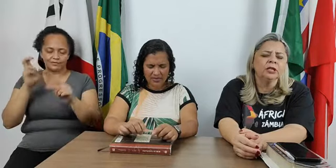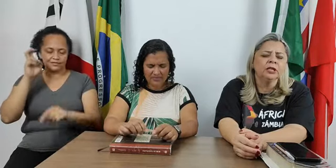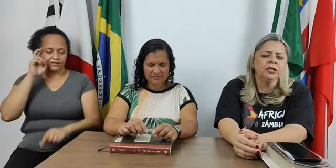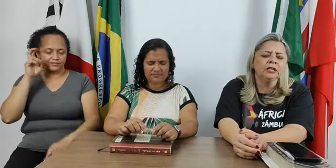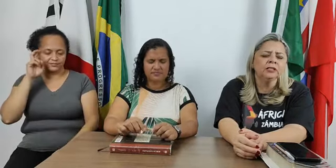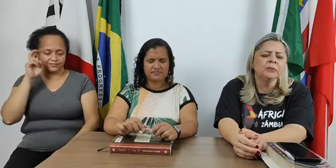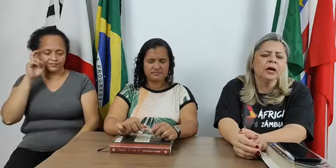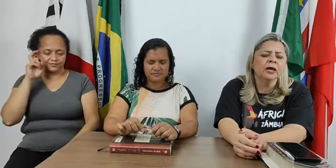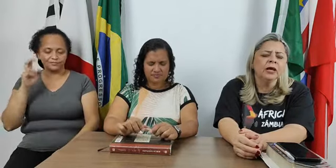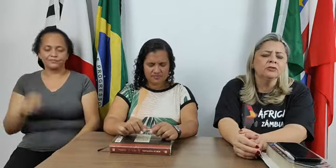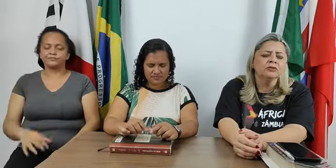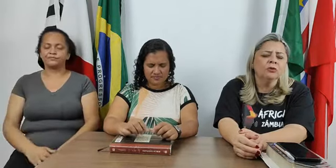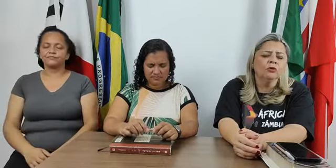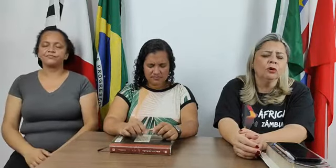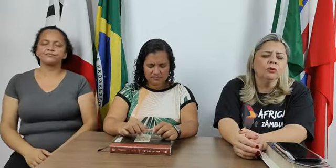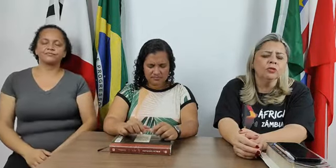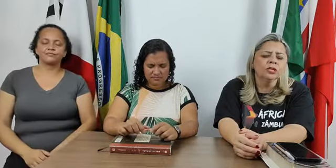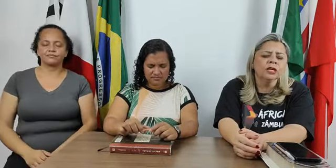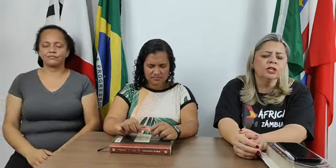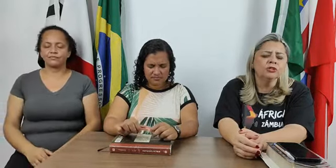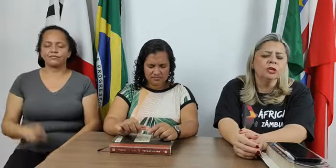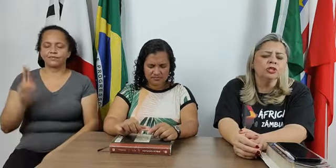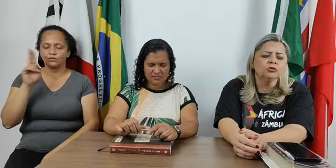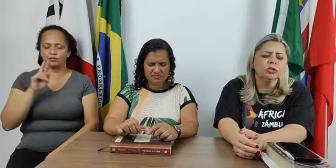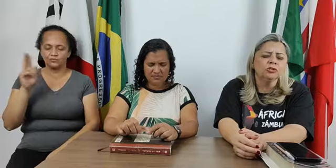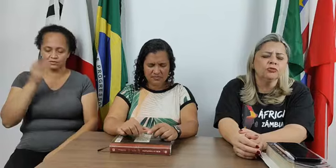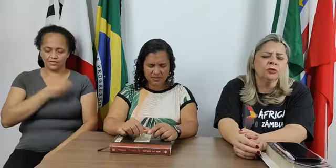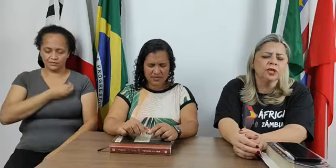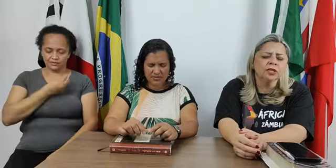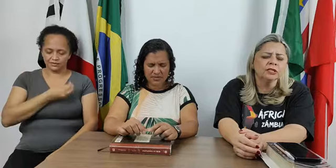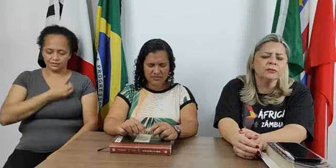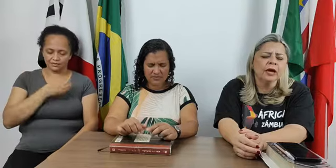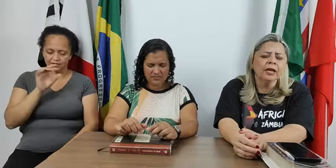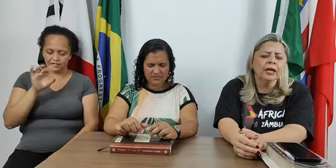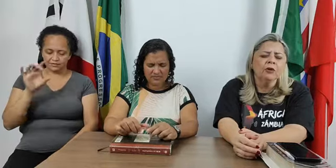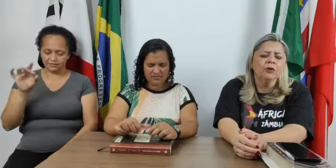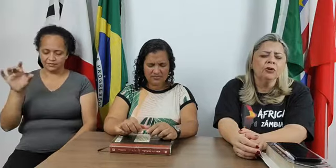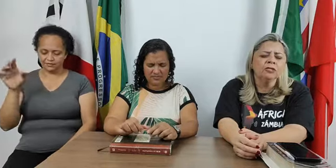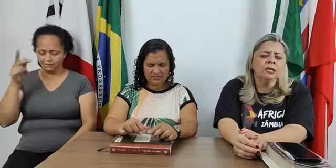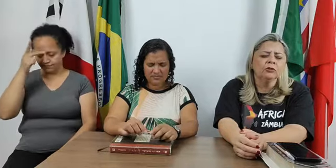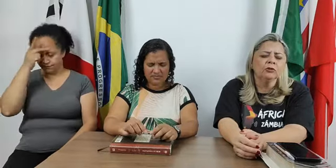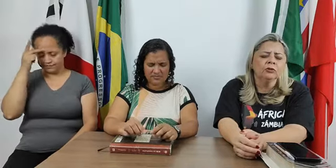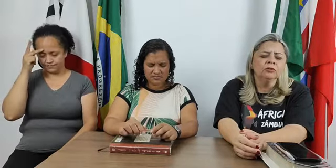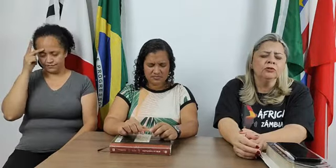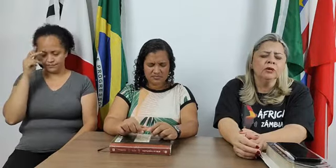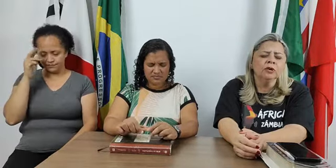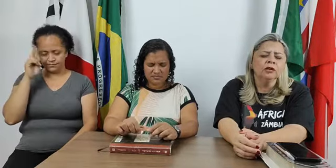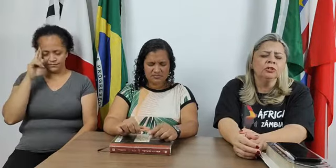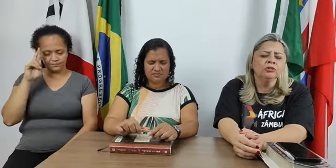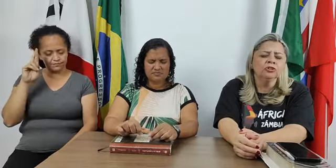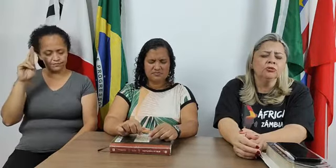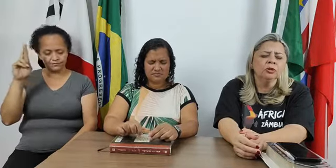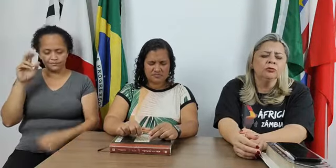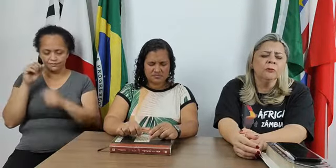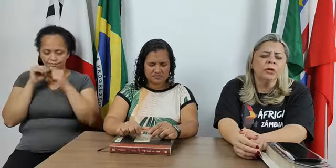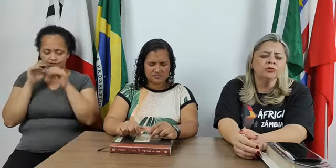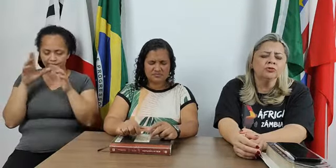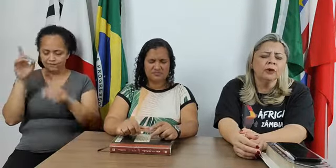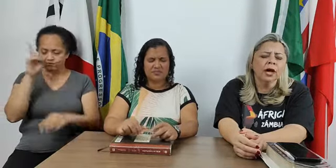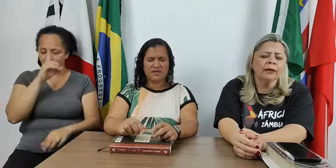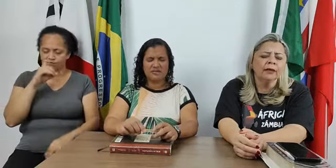as meninas, Pai. Usa grandemente as Tuas filhas, amém, Pai. Oh, Senhor, nos dê uma reunião de